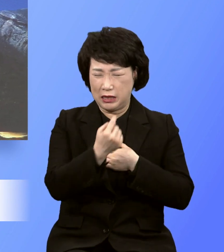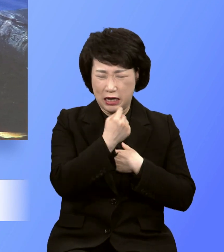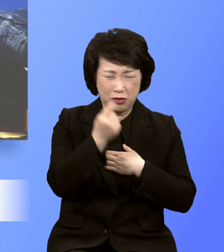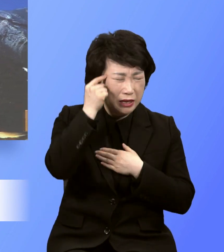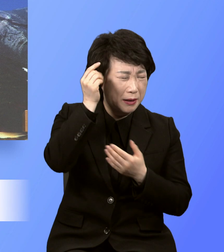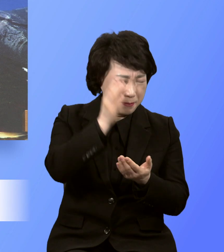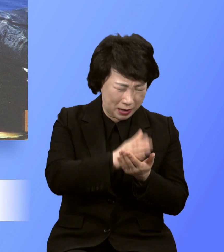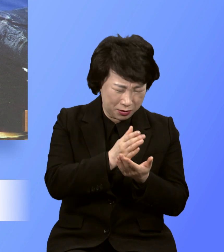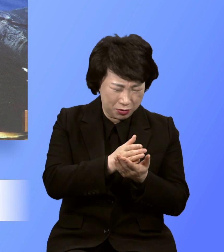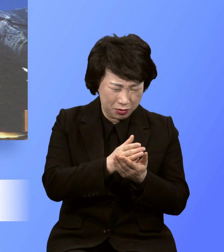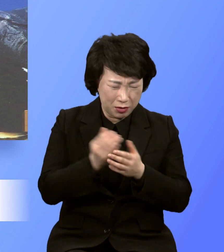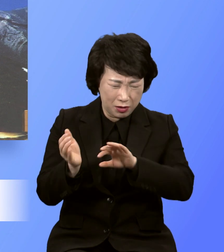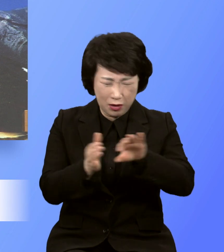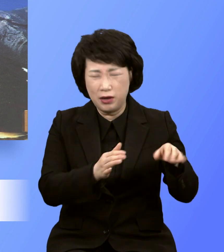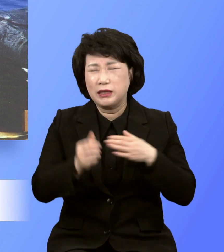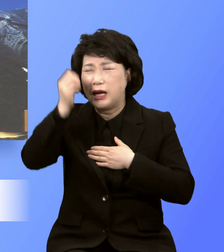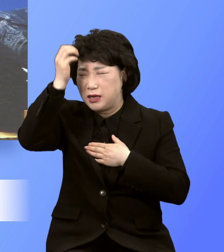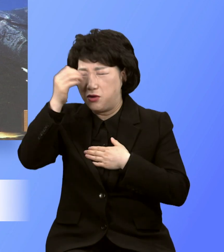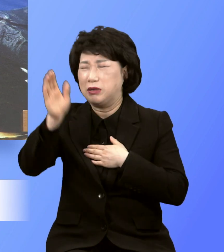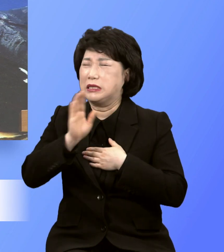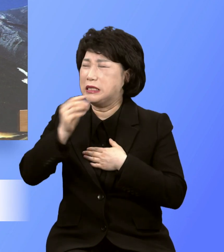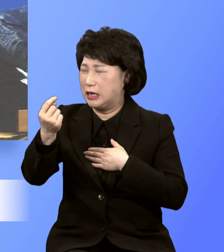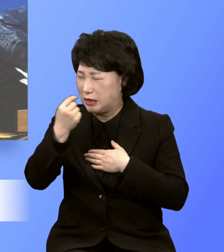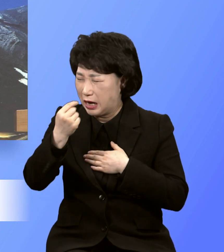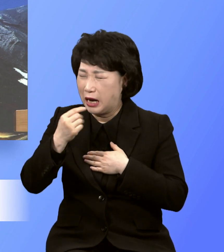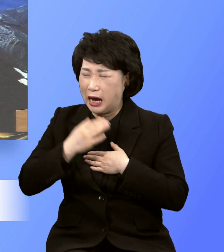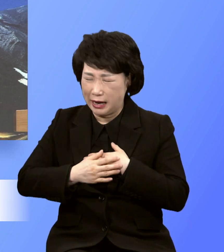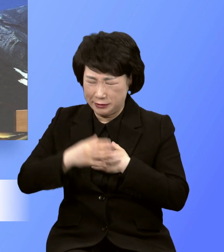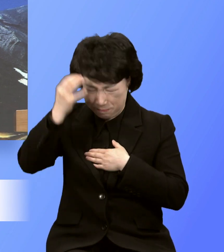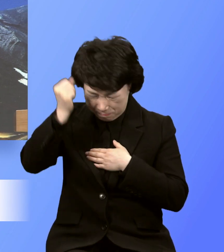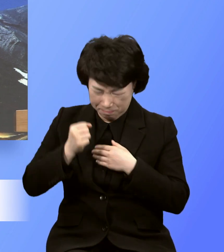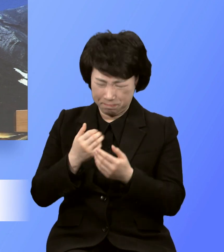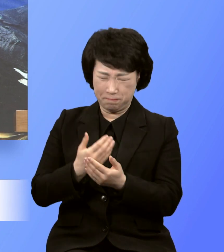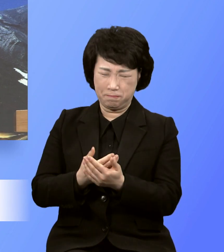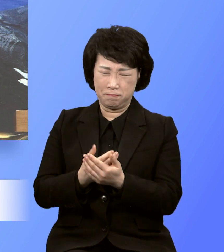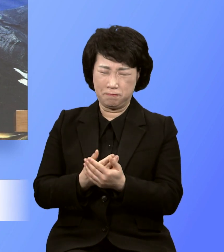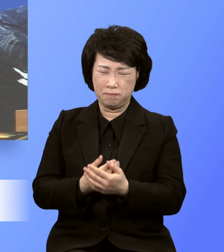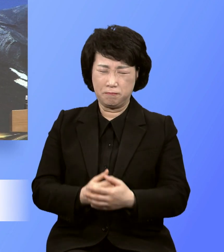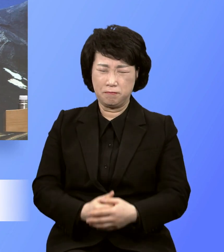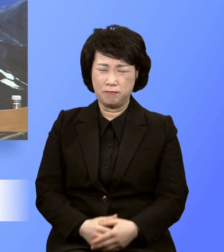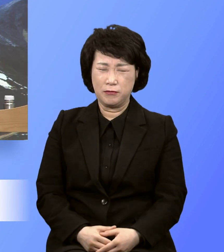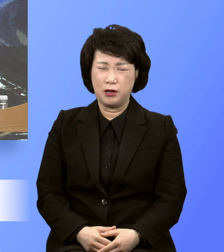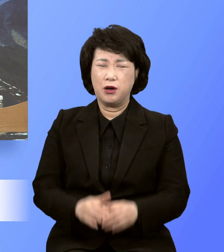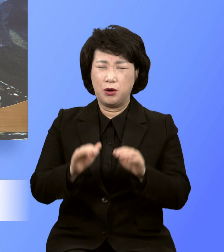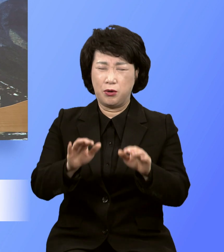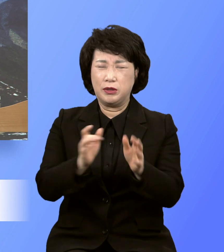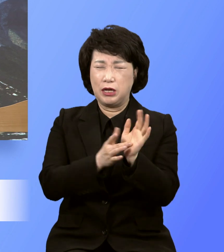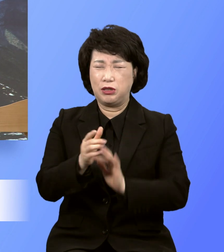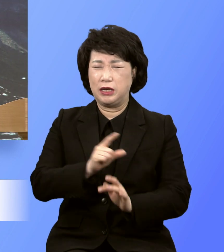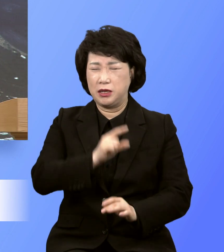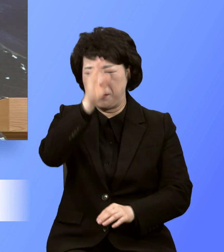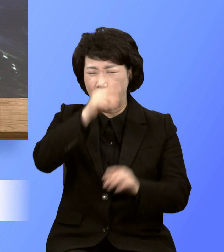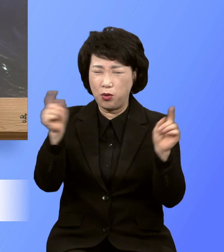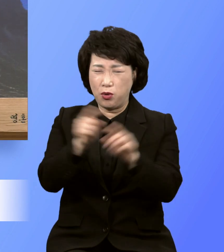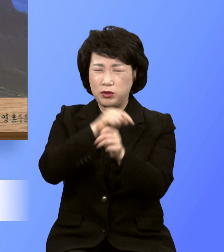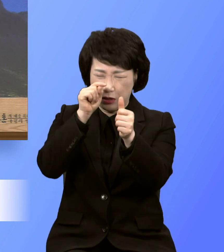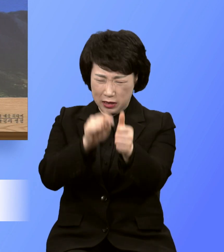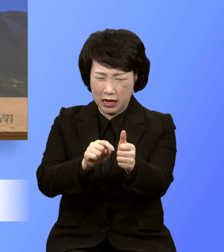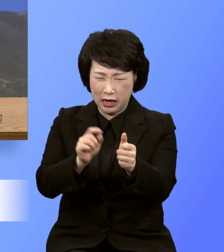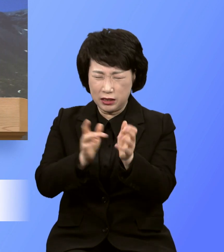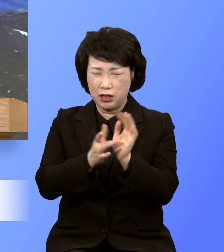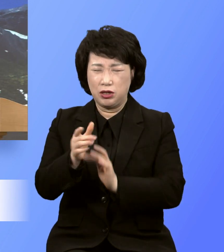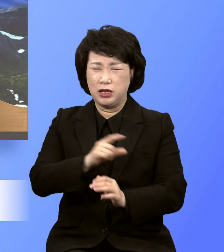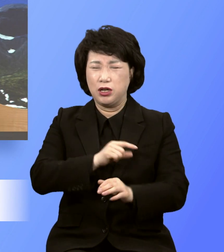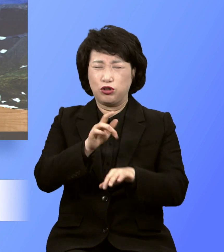보지 말게 하시고 내 영혼이 나임을 깨닫게 하옵소서. 내 이름으로 병 고쳐라,